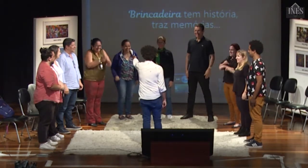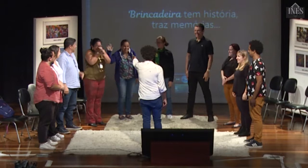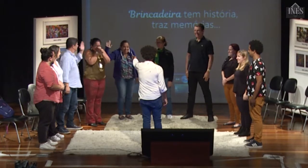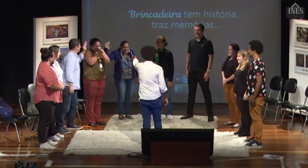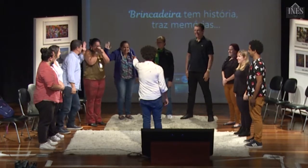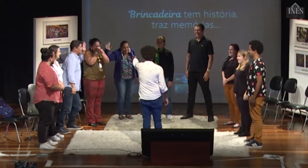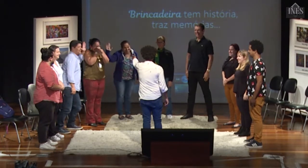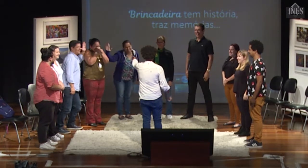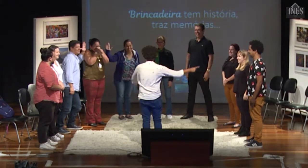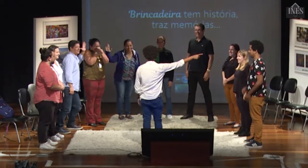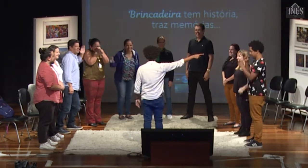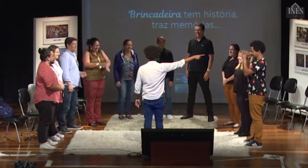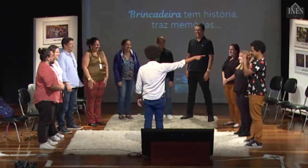Você. Você.